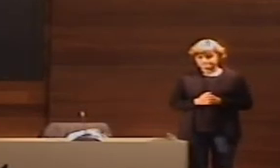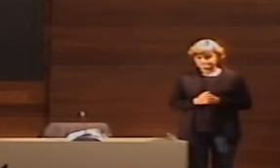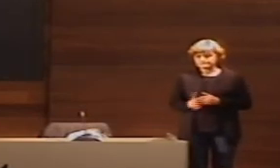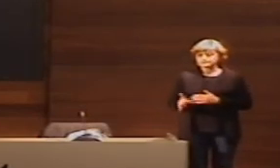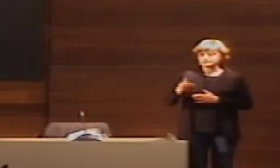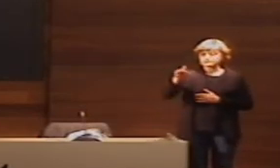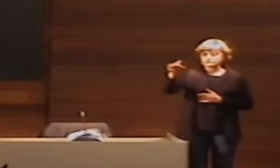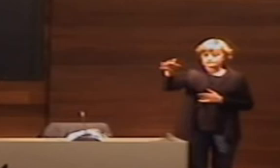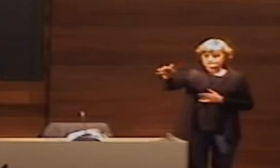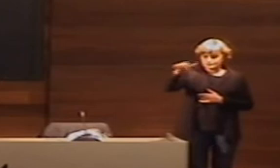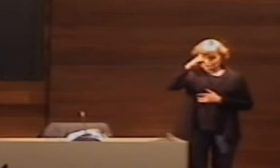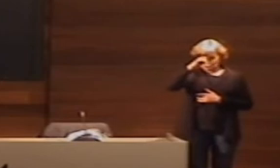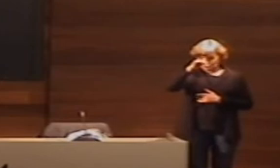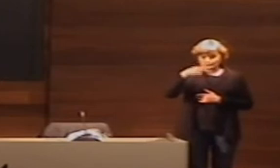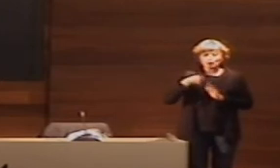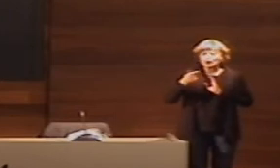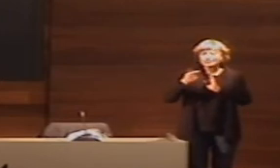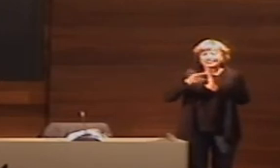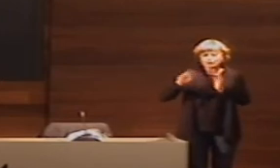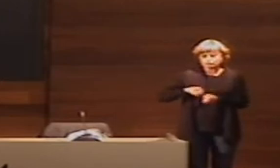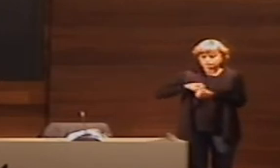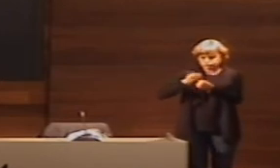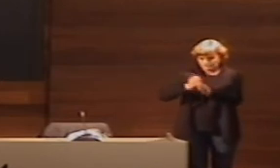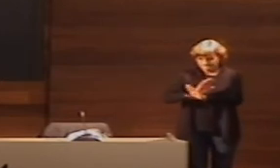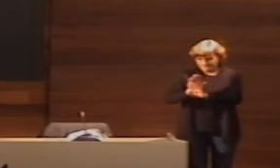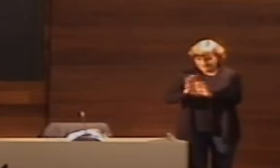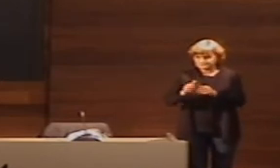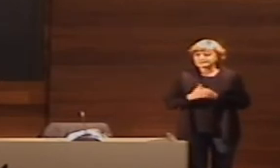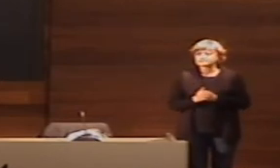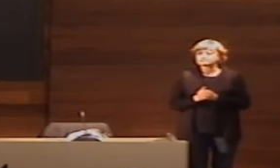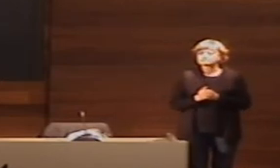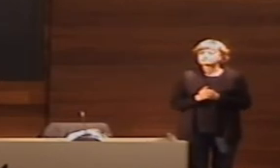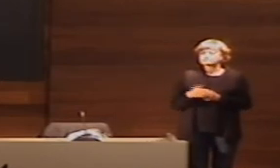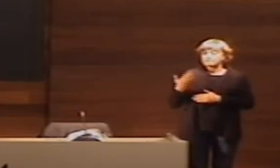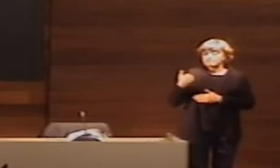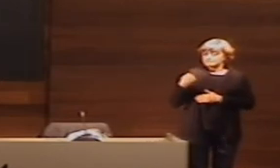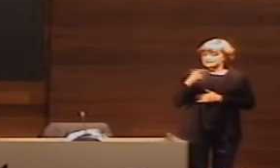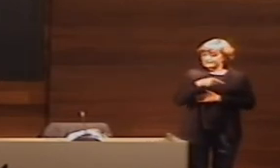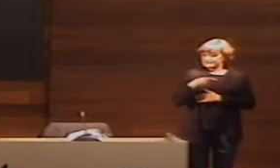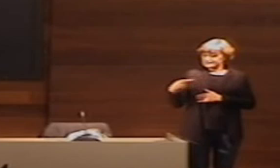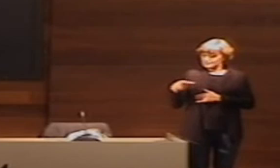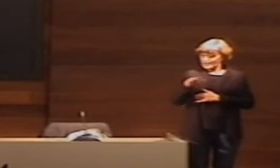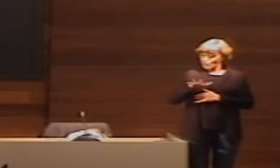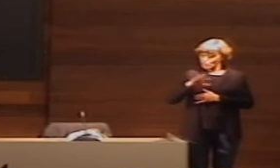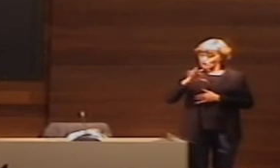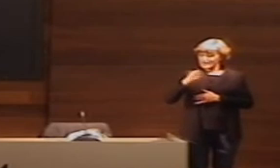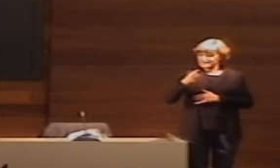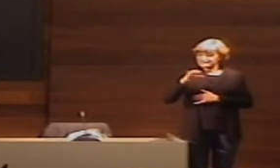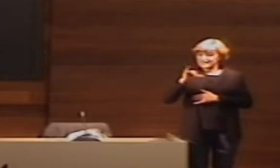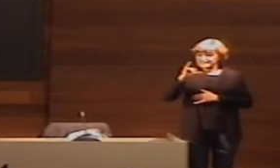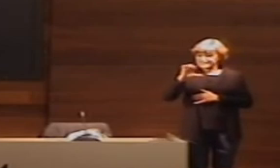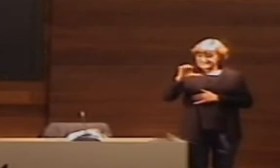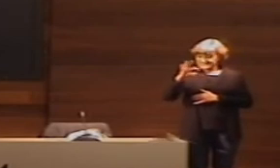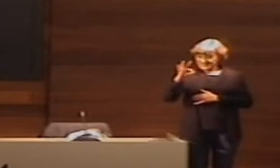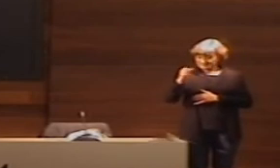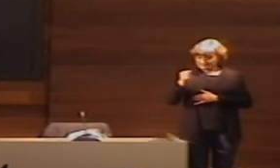Yo quiero dar un pequeño dato, sin más, lo que ha sacado la semana pasada Sasieta, que dice que una bolsa de